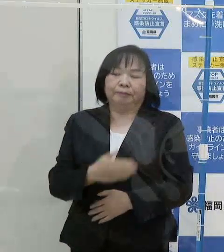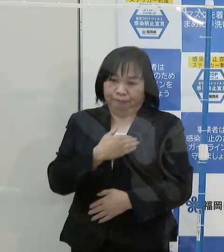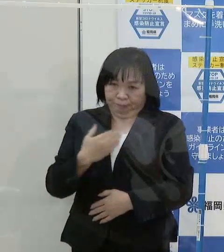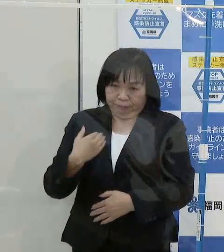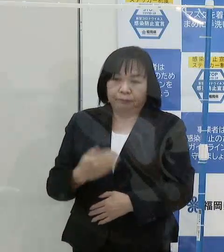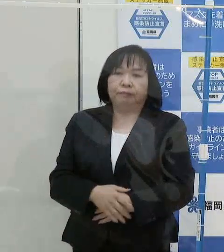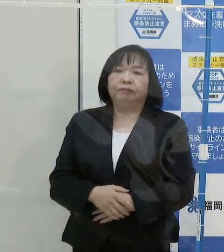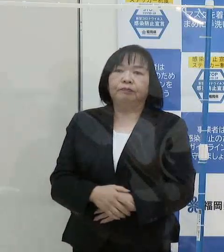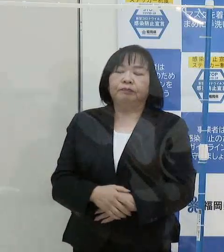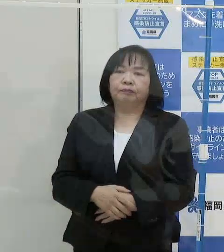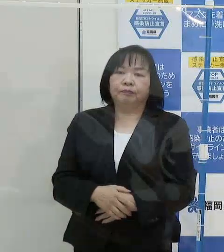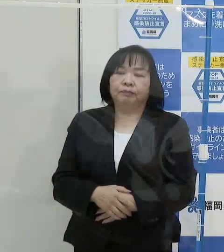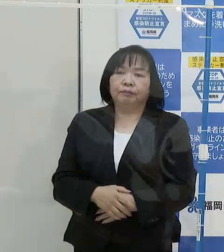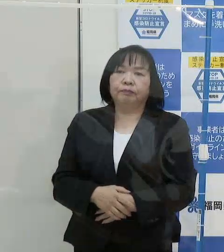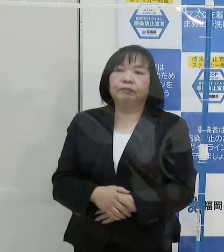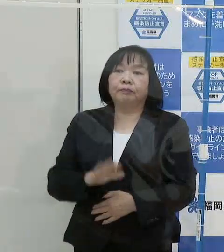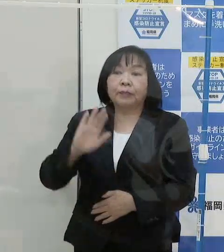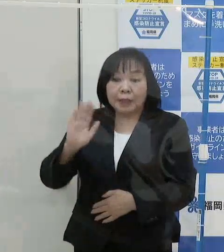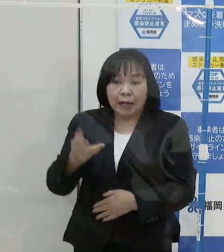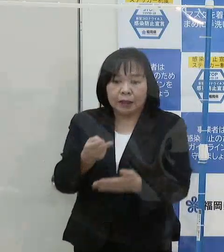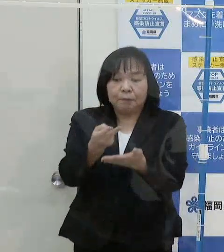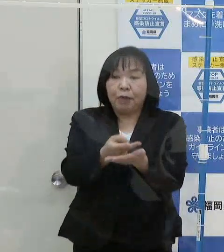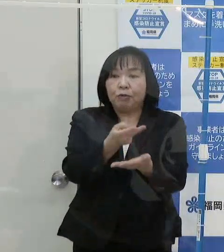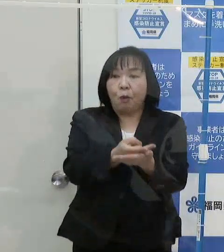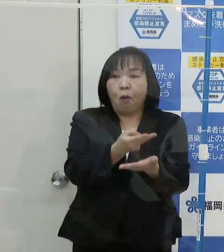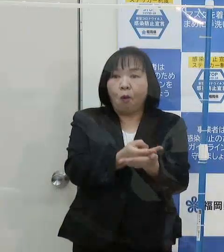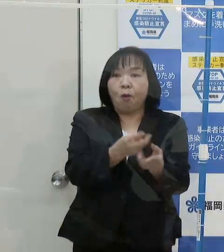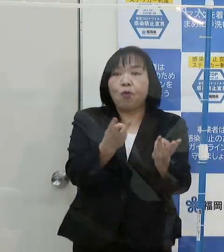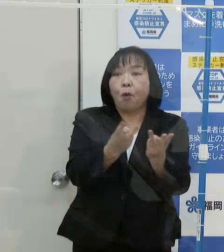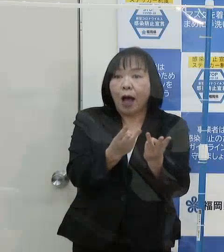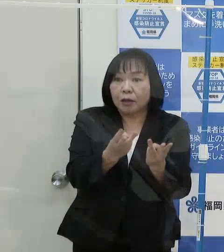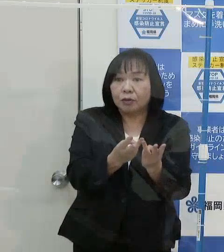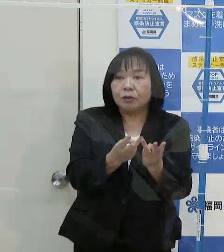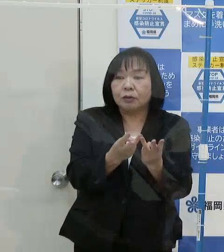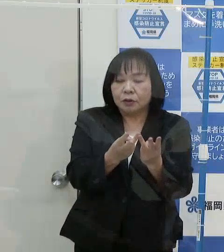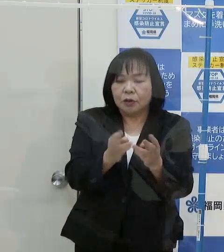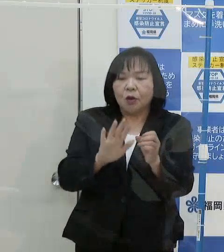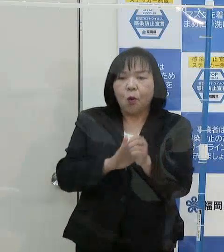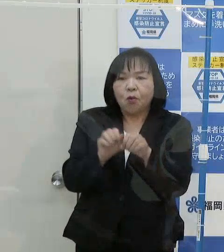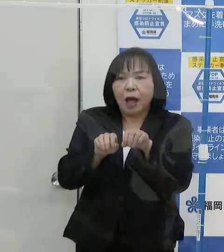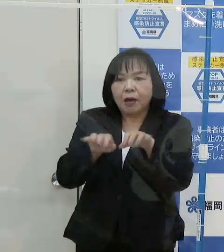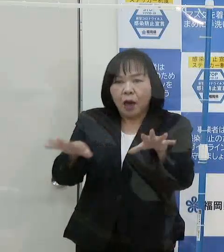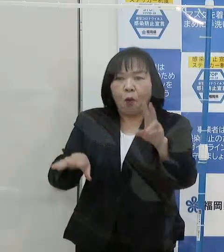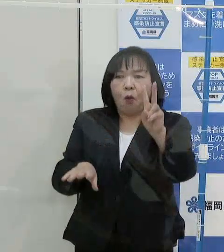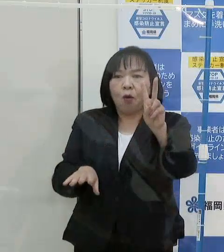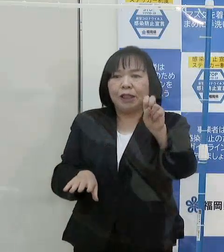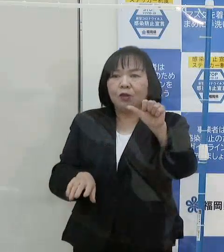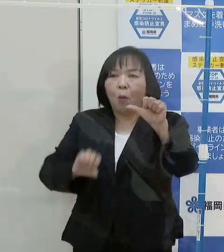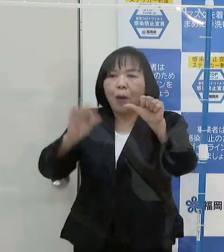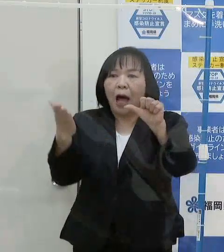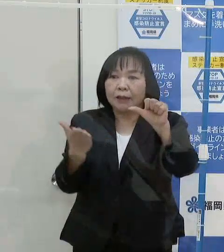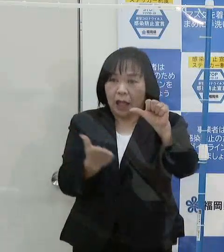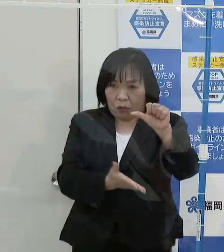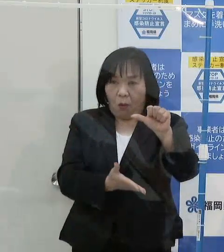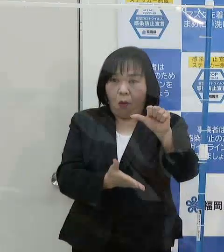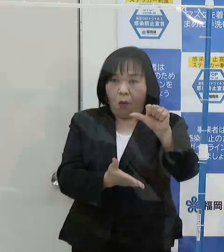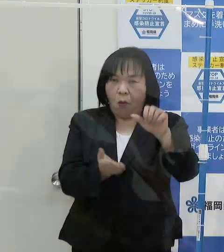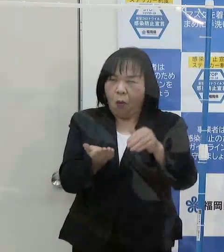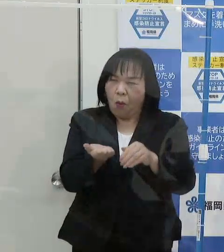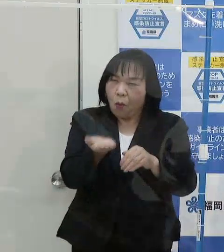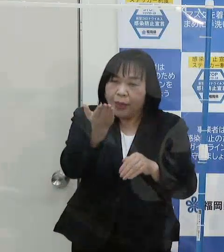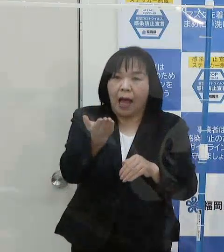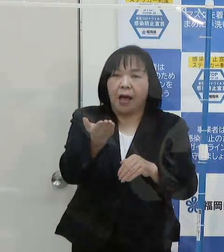けれども、病床稼働率が、我々のコロナ警報でいう 25%、まあ、瞬間風速で超え